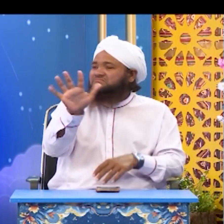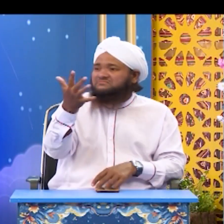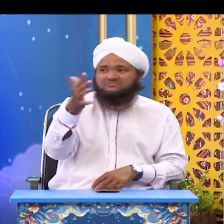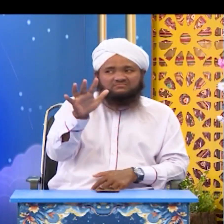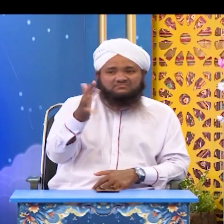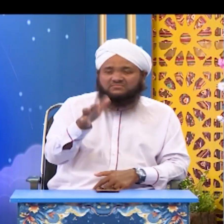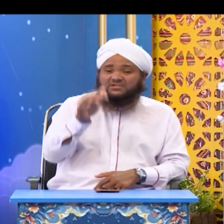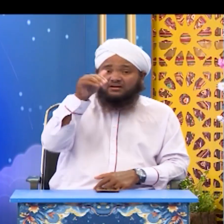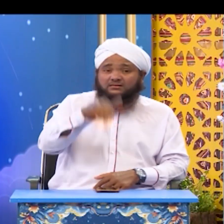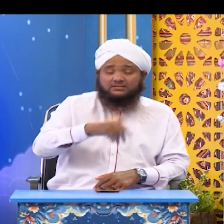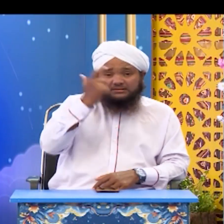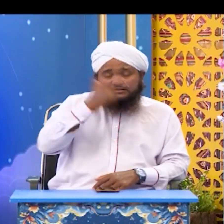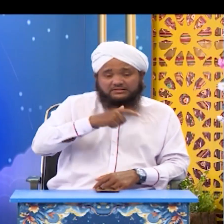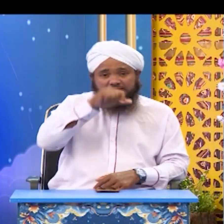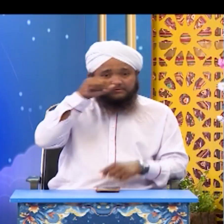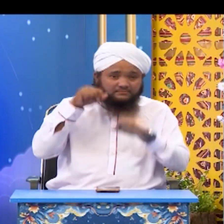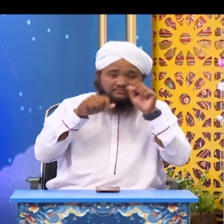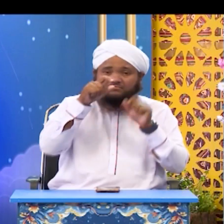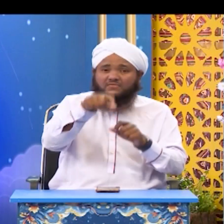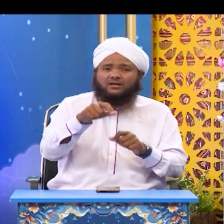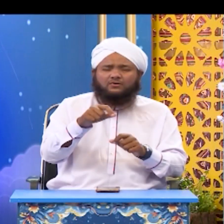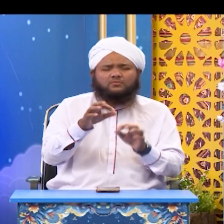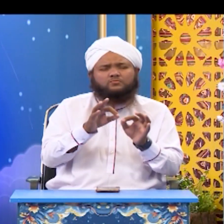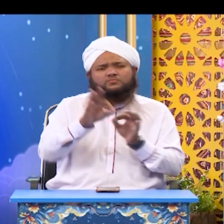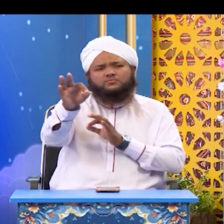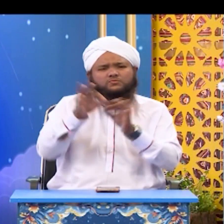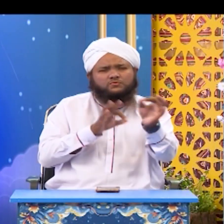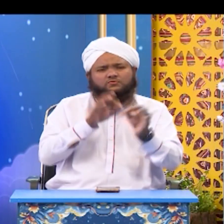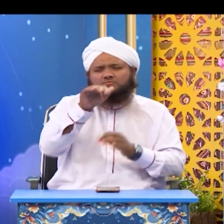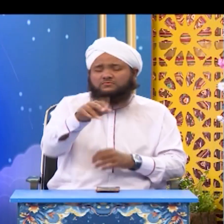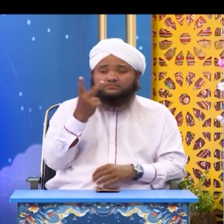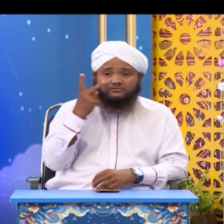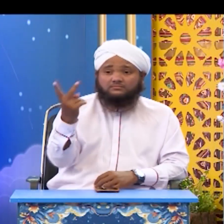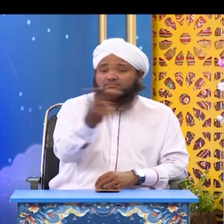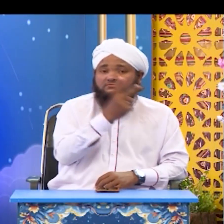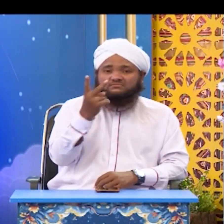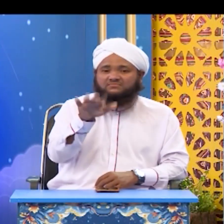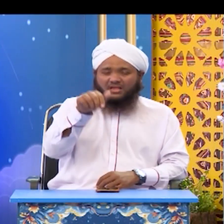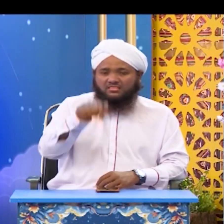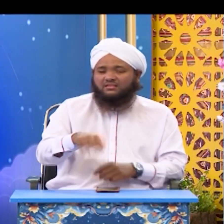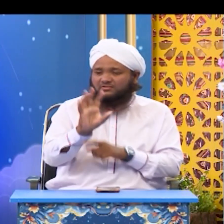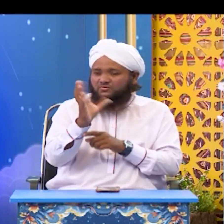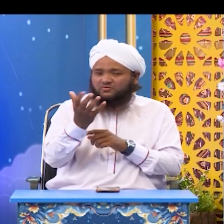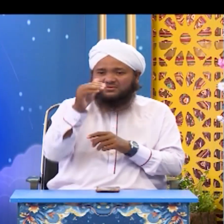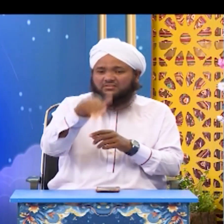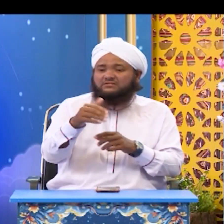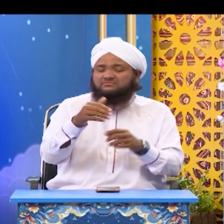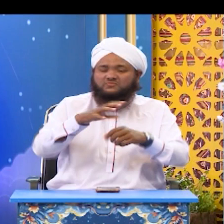کے آنسوؤں کو پونچھنے والا دور دور تک نظر نہیں آتا تھا۔ نہ دنیا میں کوئی بھی ان کے دکھ درد